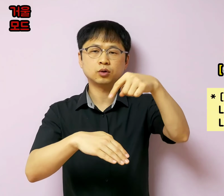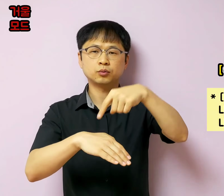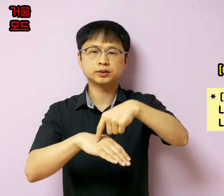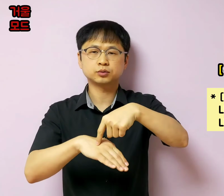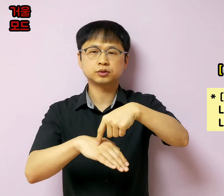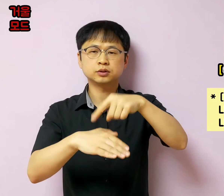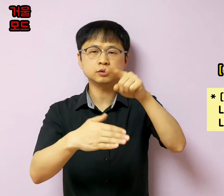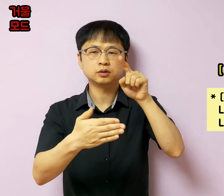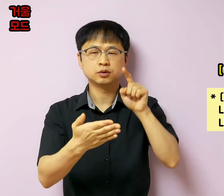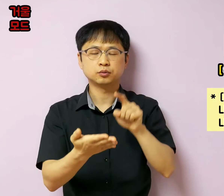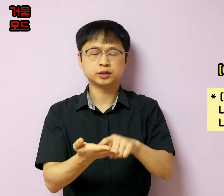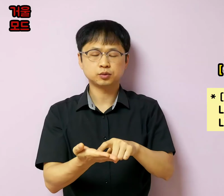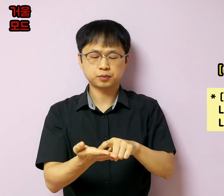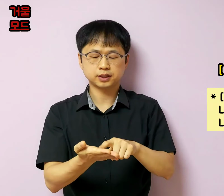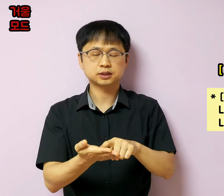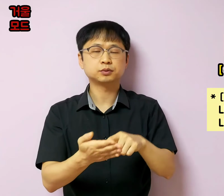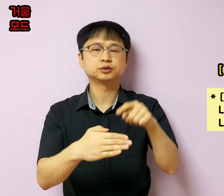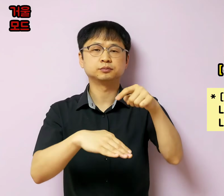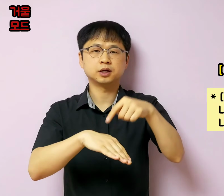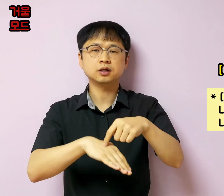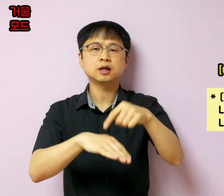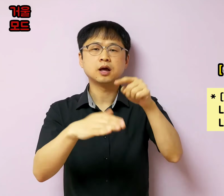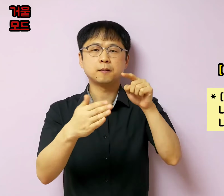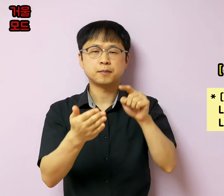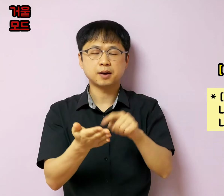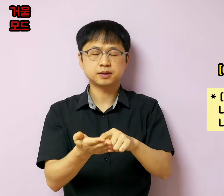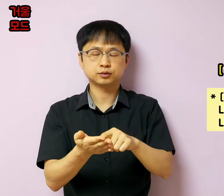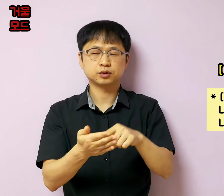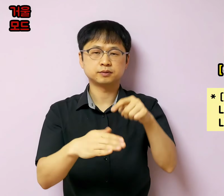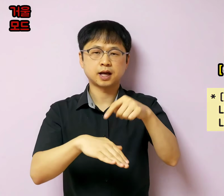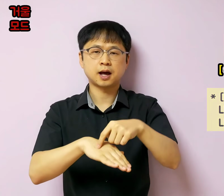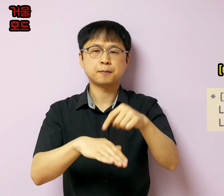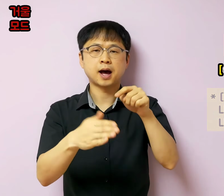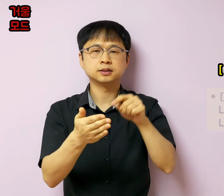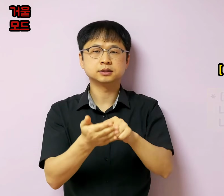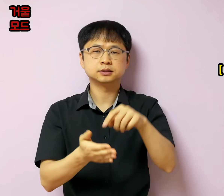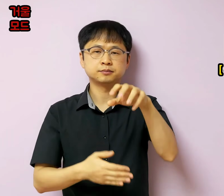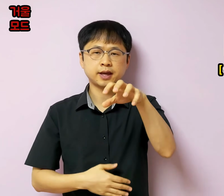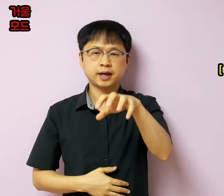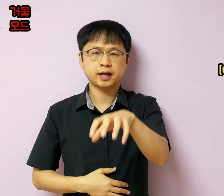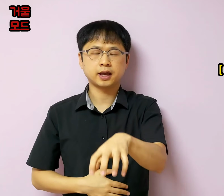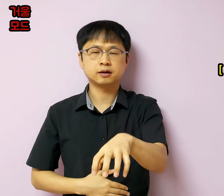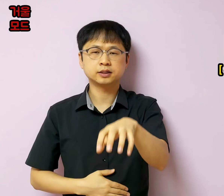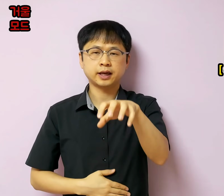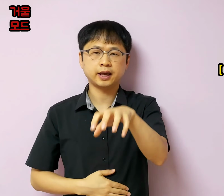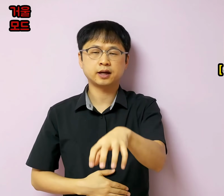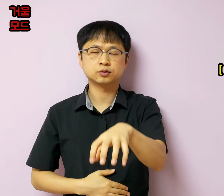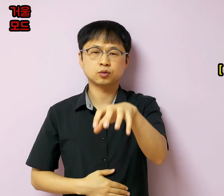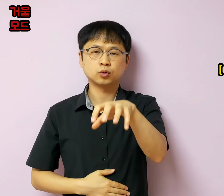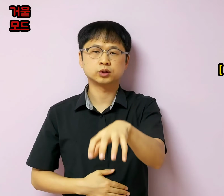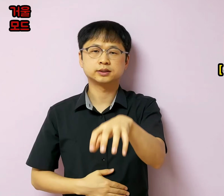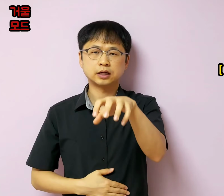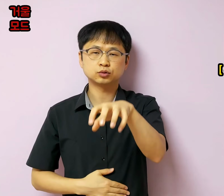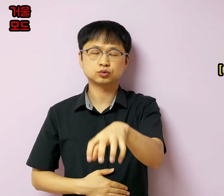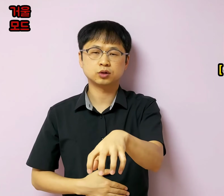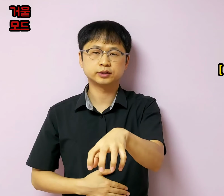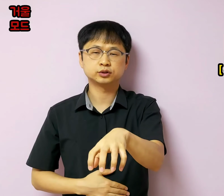금지로 왼손등, 왼손바닥 짚어주시면 마음이란 수어입니다. 마음에, 어디에 하는 곳, 장소 수어